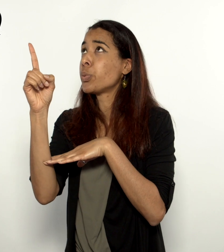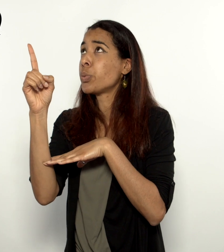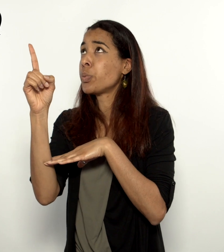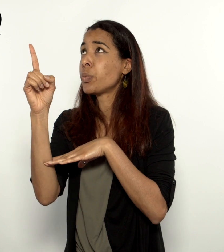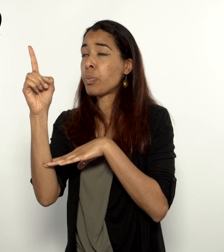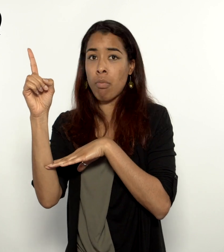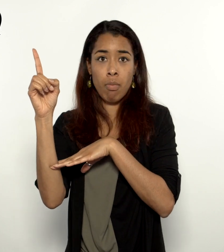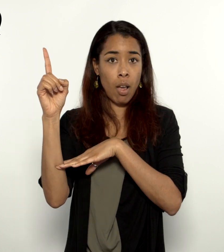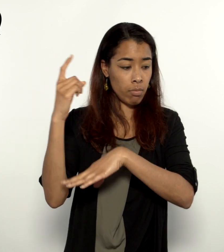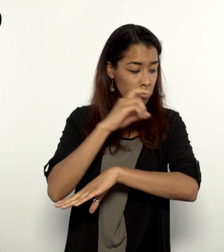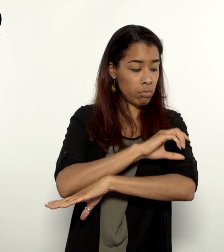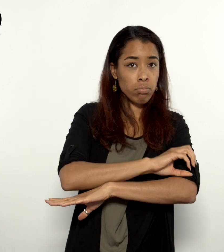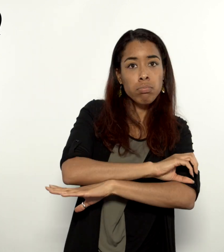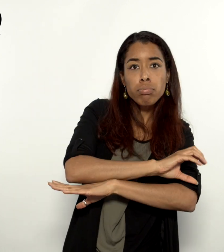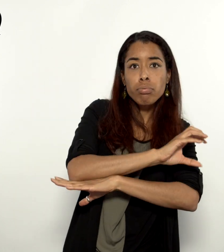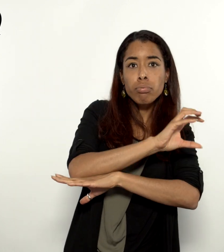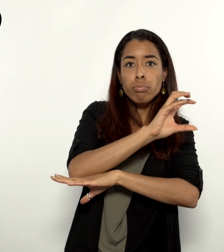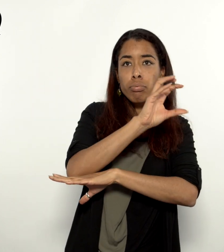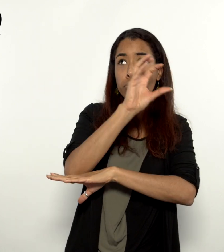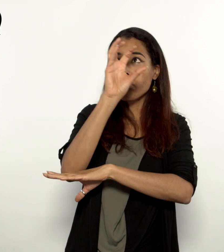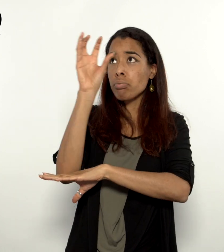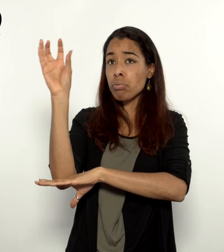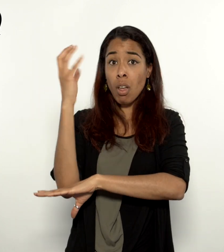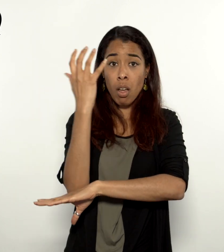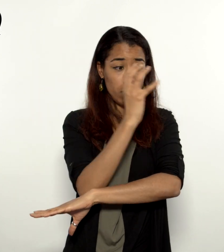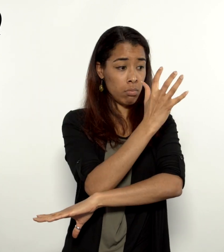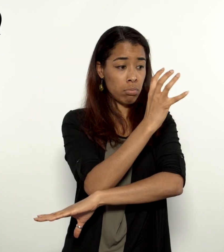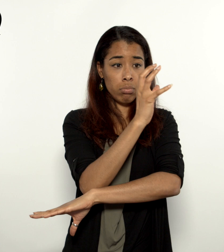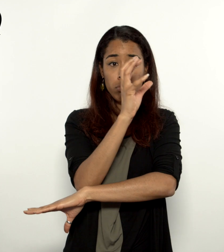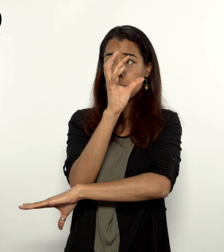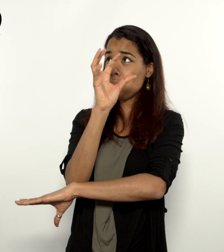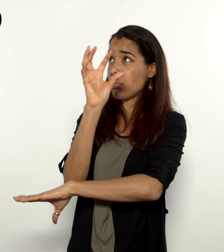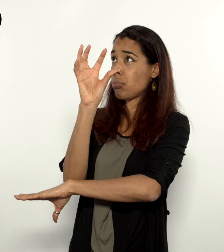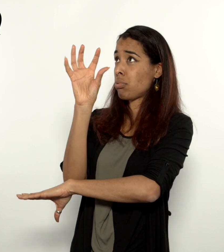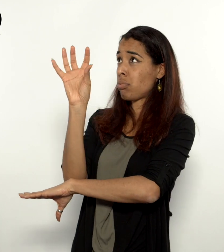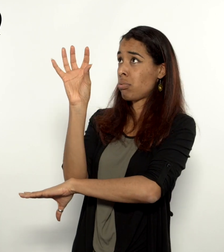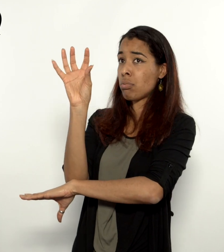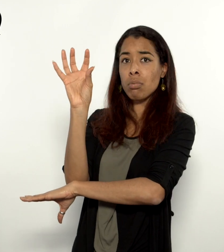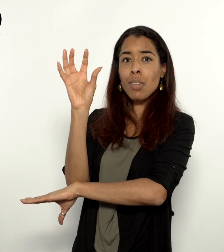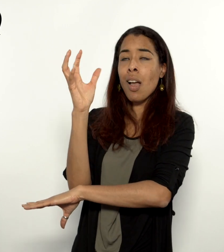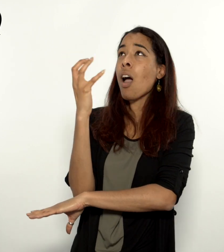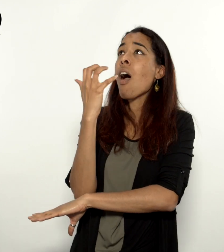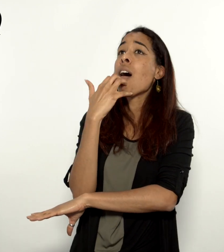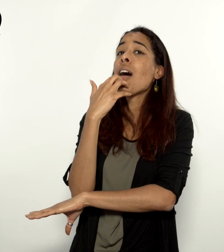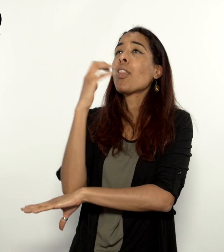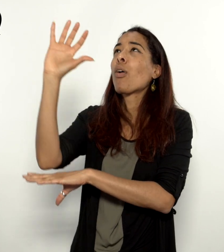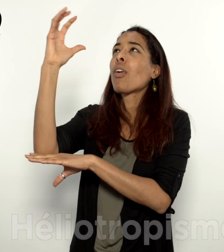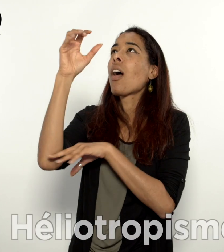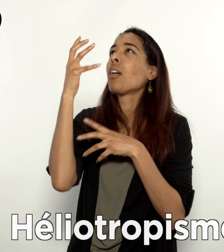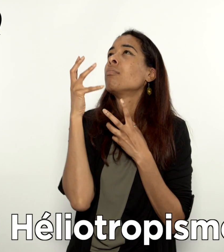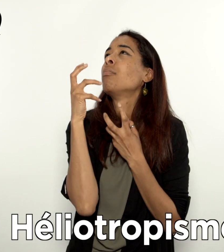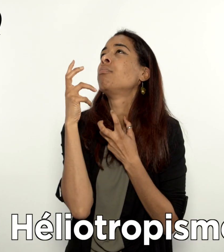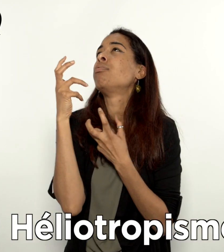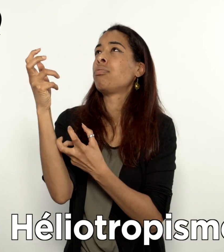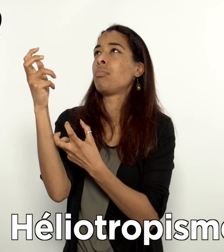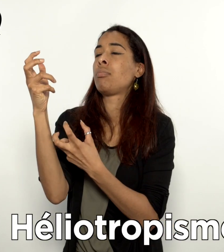journée, de l'est à l'ouest, du lever du soleil jusqu'à son coucher. Ce phénomène d'attraction s'appelle en